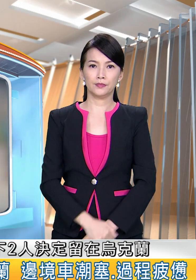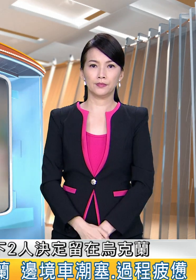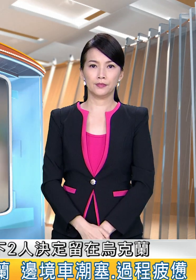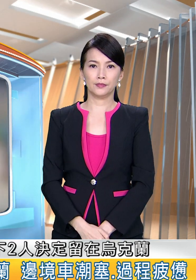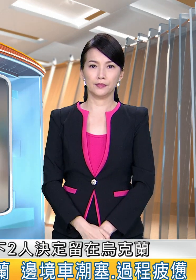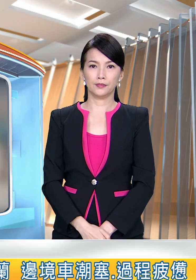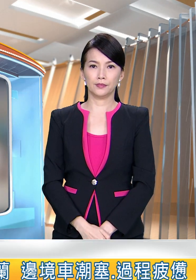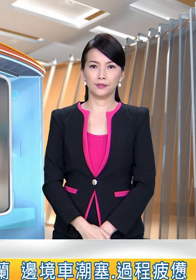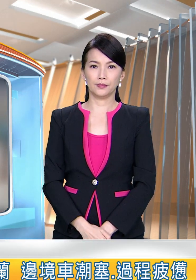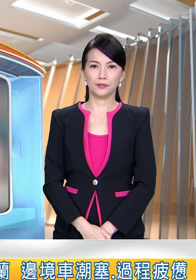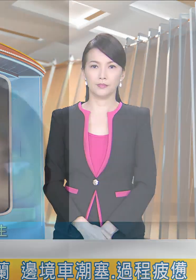兰。